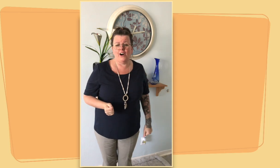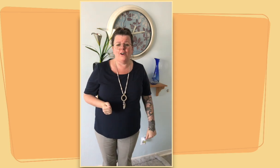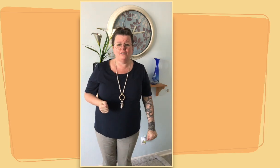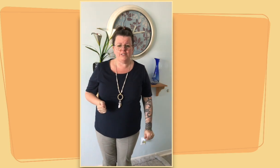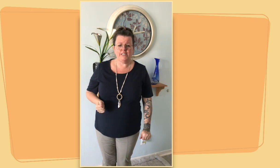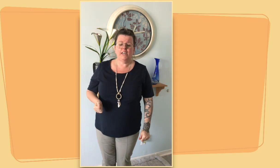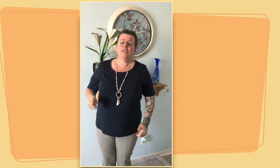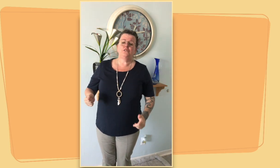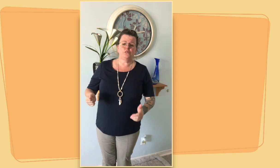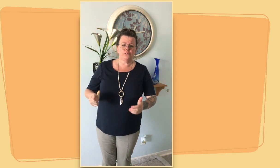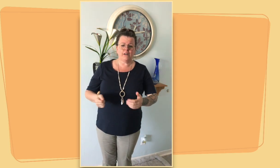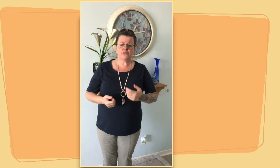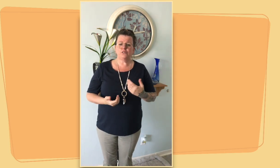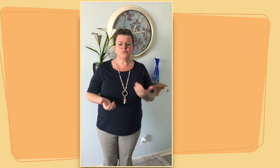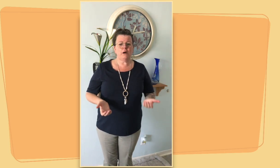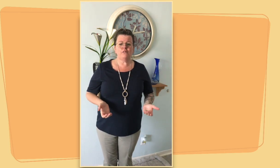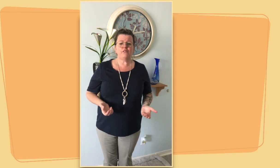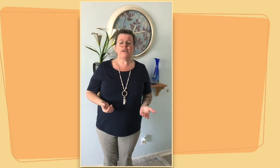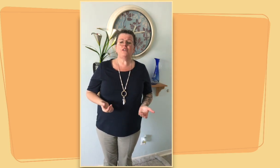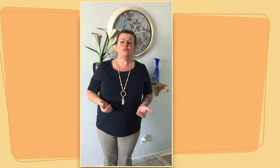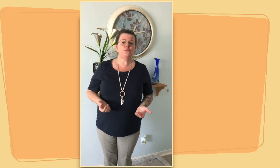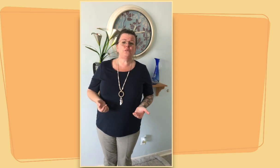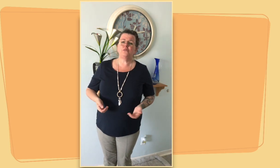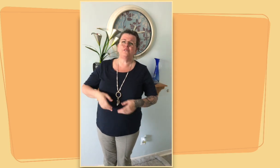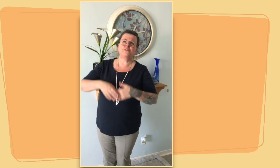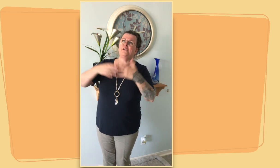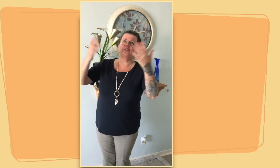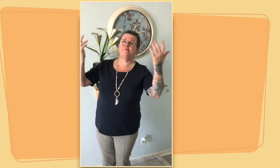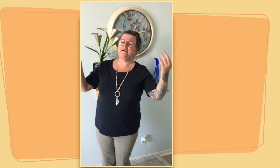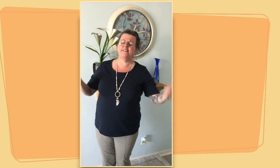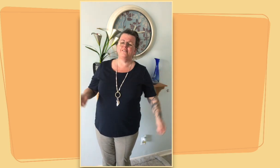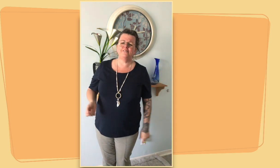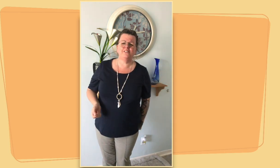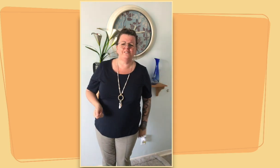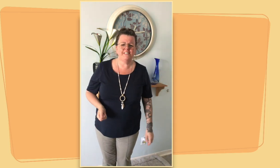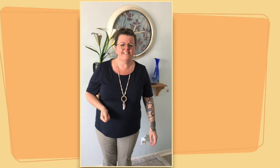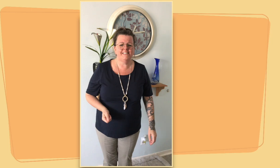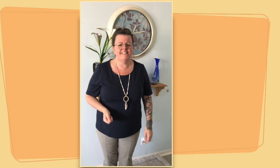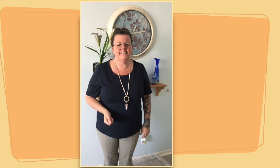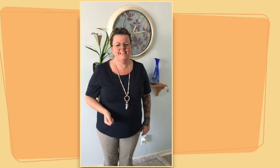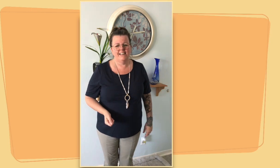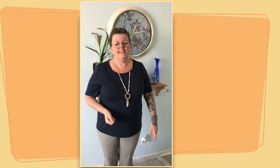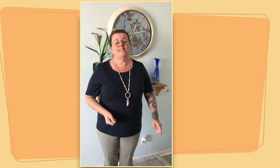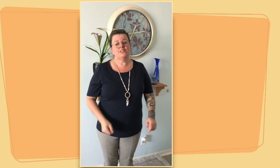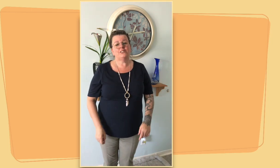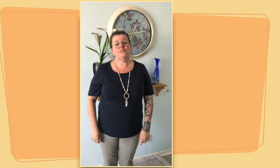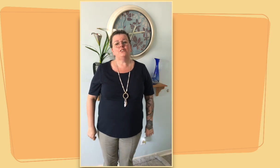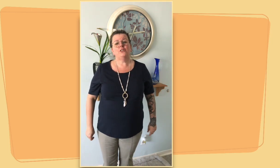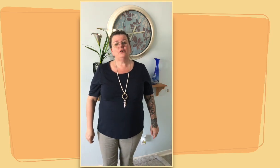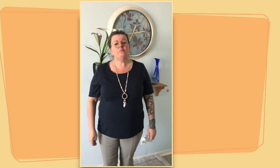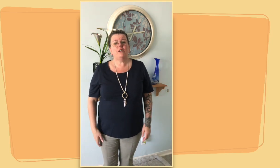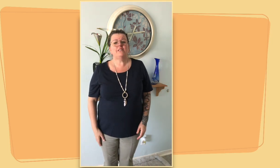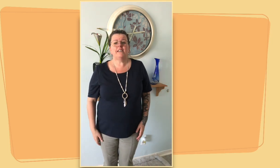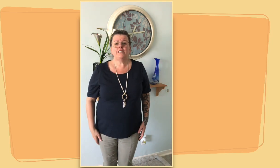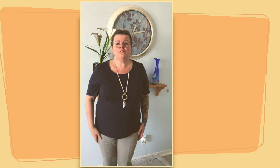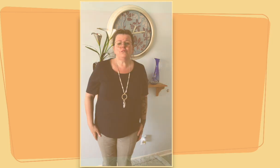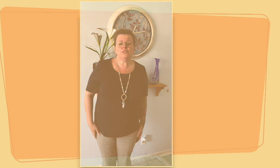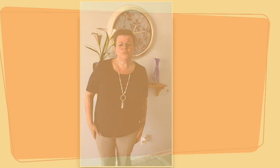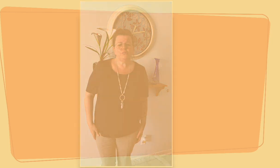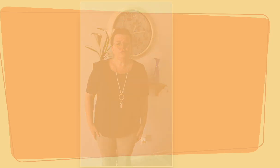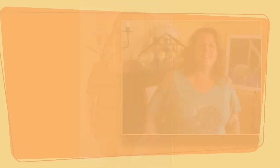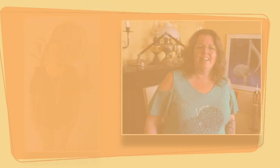qu'on a envie. Tu as sûrement fait le tour de ma drôle de vie. Je te